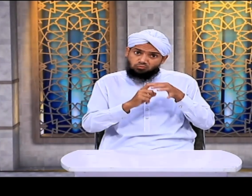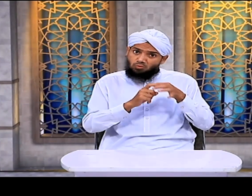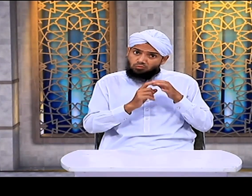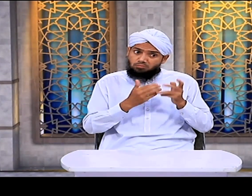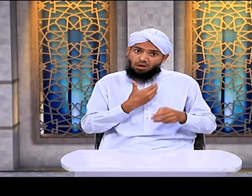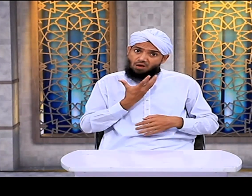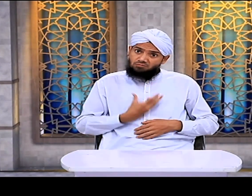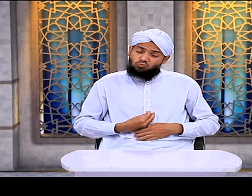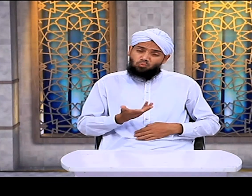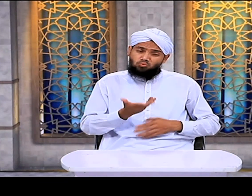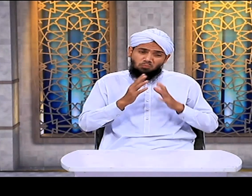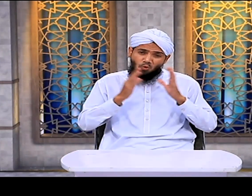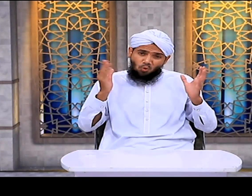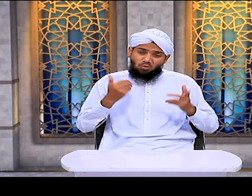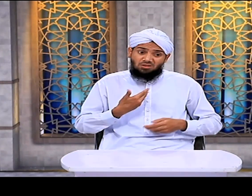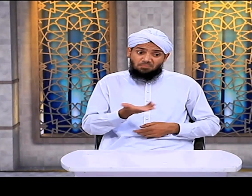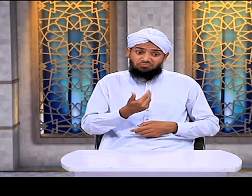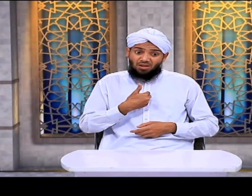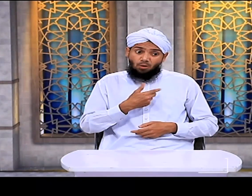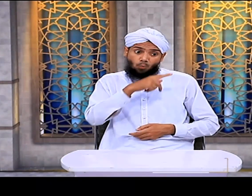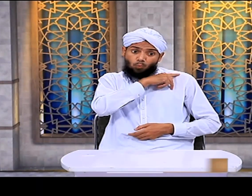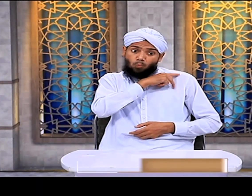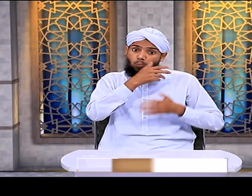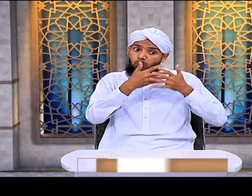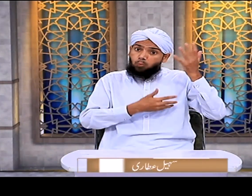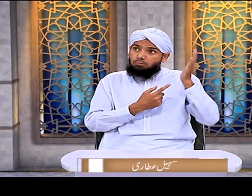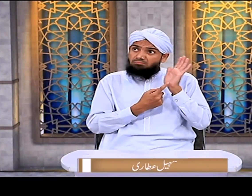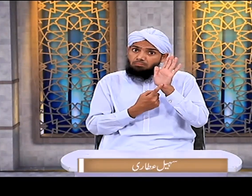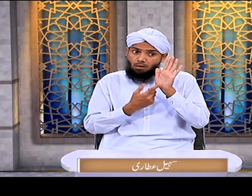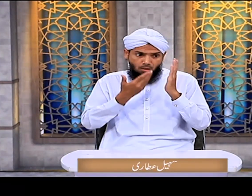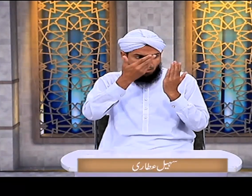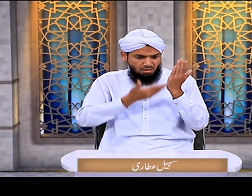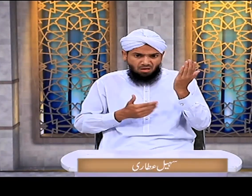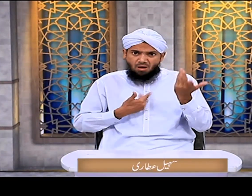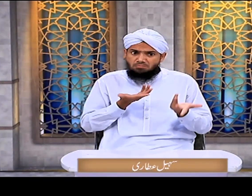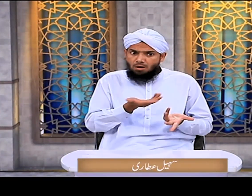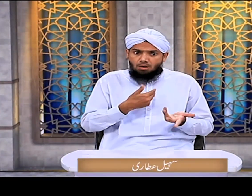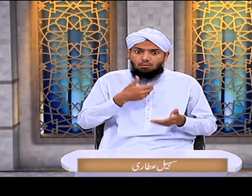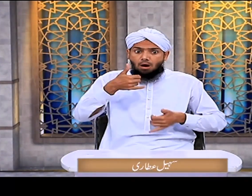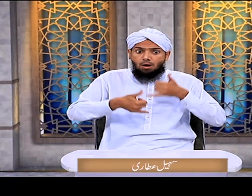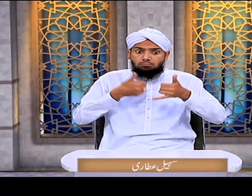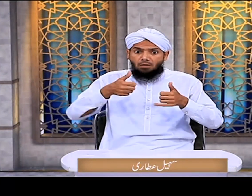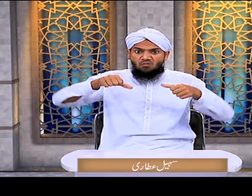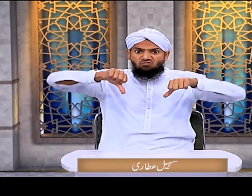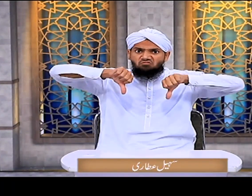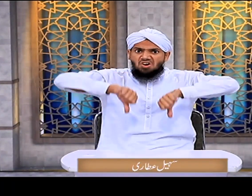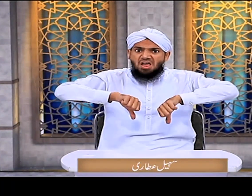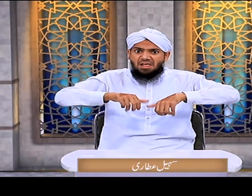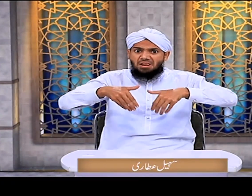افسوس، صد افسوس، اگر میرے گناہ آڑے آ گئے اور میں قبر کے امتحان میں ناکام ہو گیا تو میرا